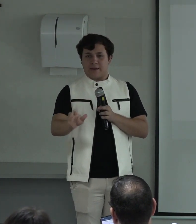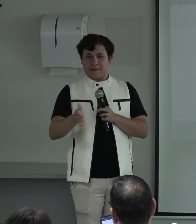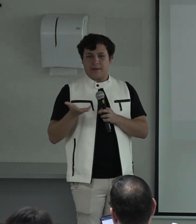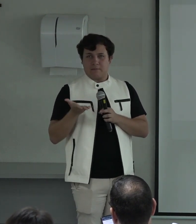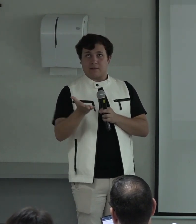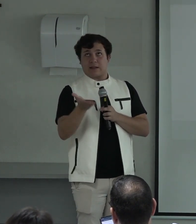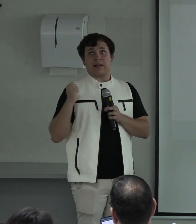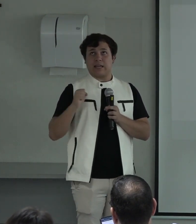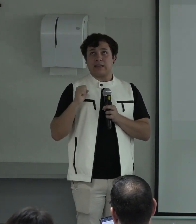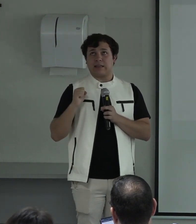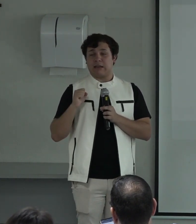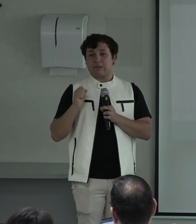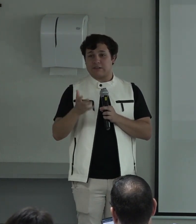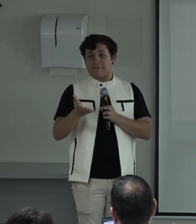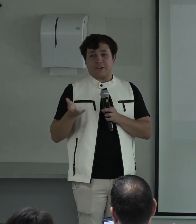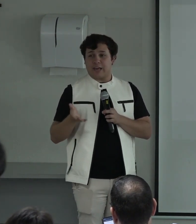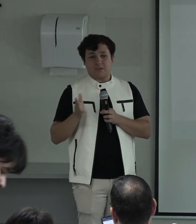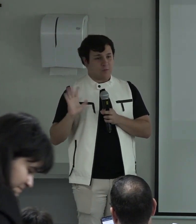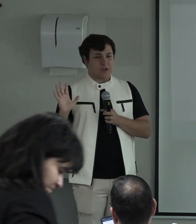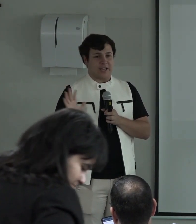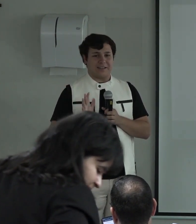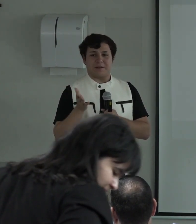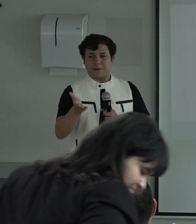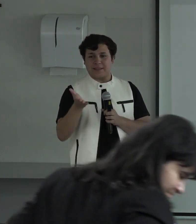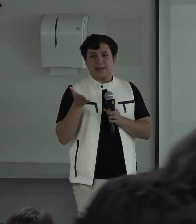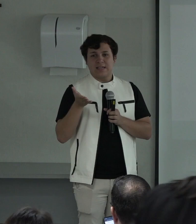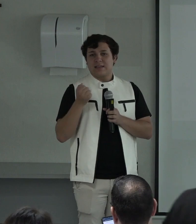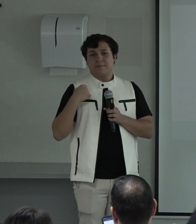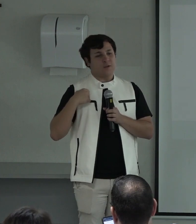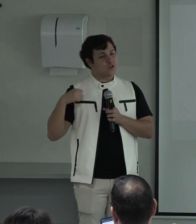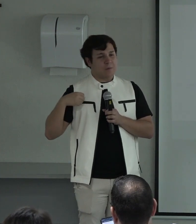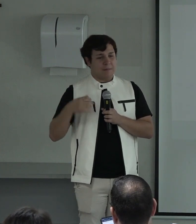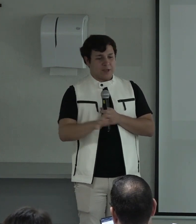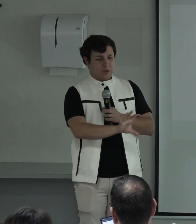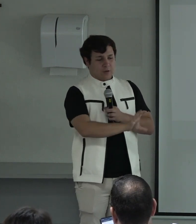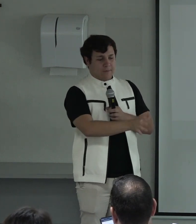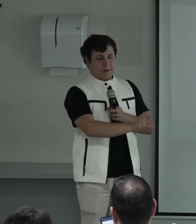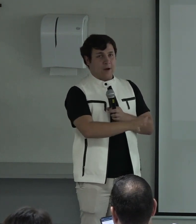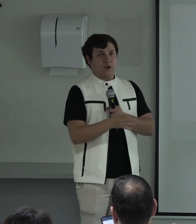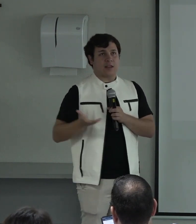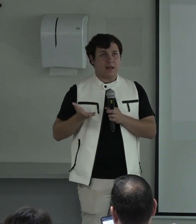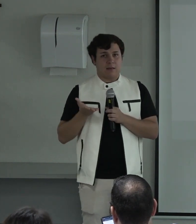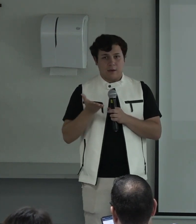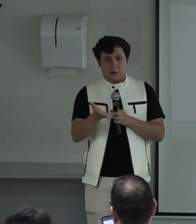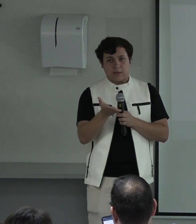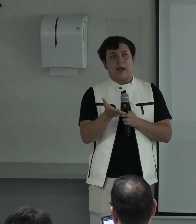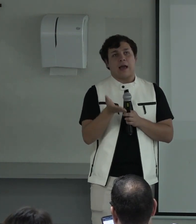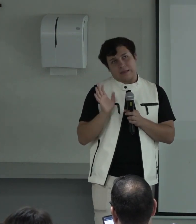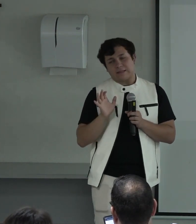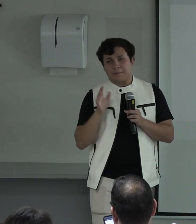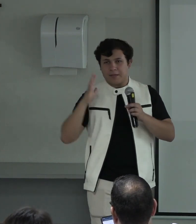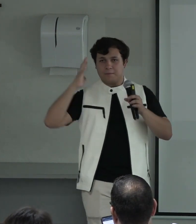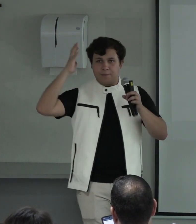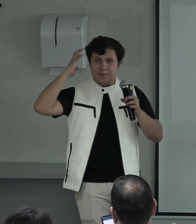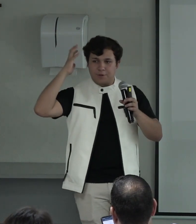llave, está caliente o está fría, como lo quieran interpretar. Mejor no me meto, abro la otra y ahora sí, ya está bien, me meto y me